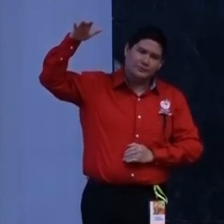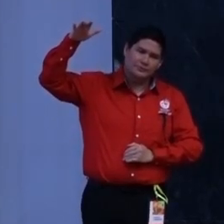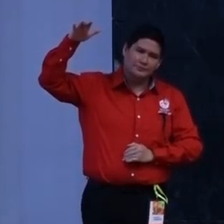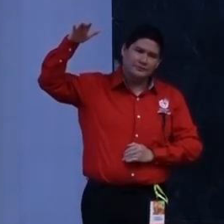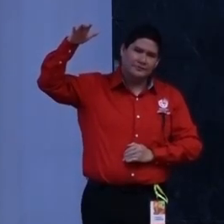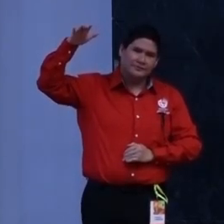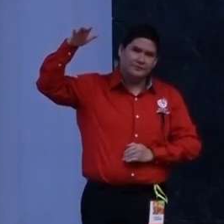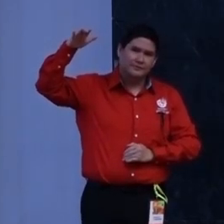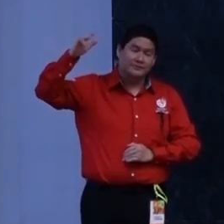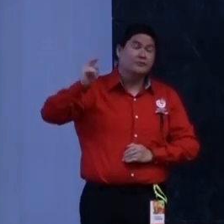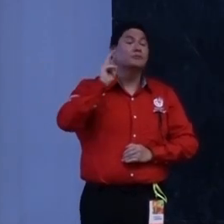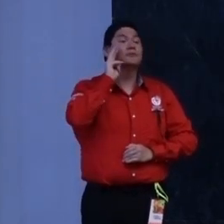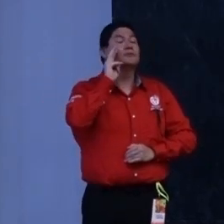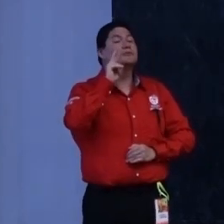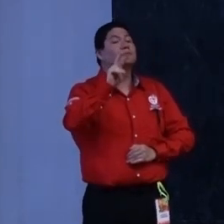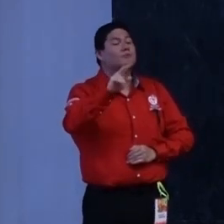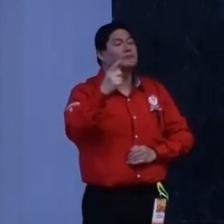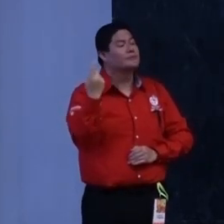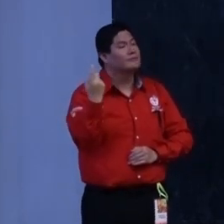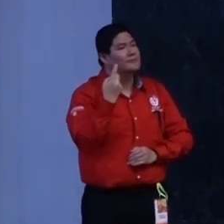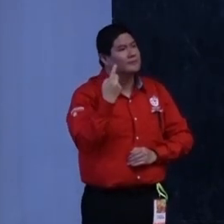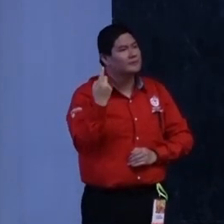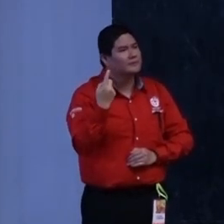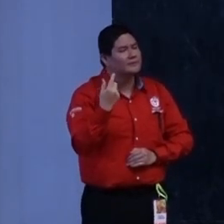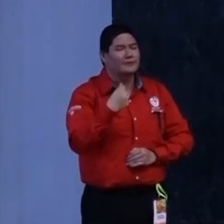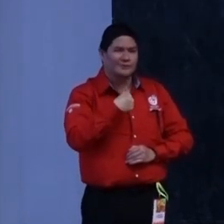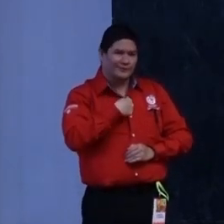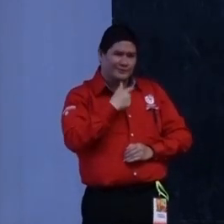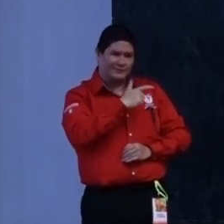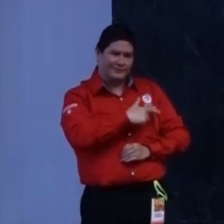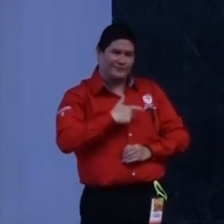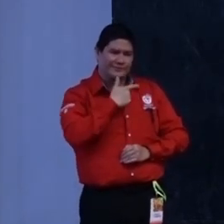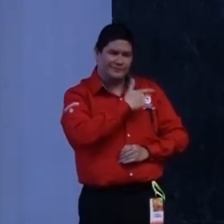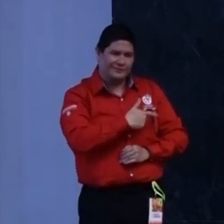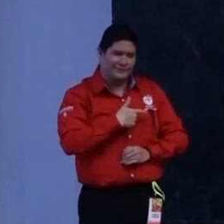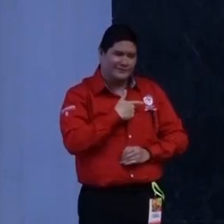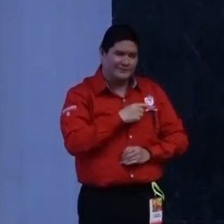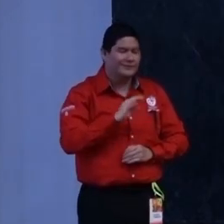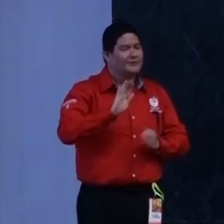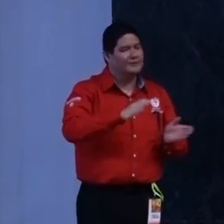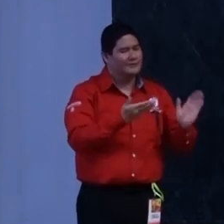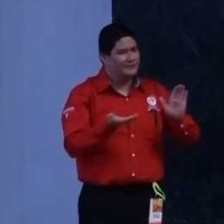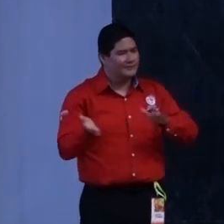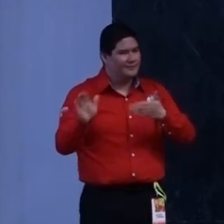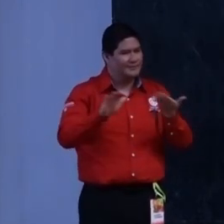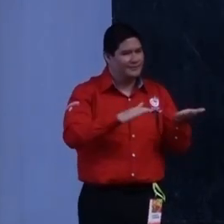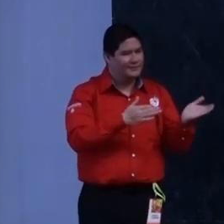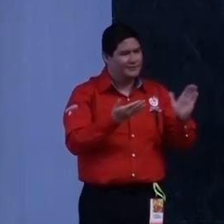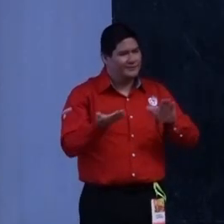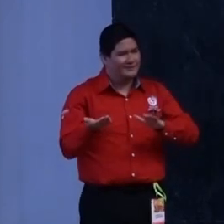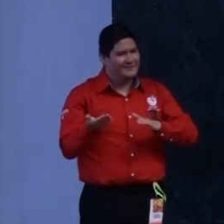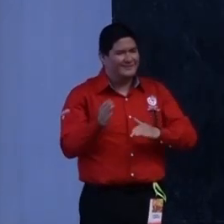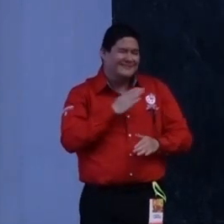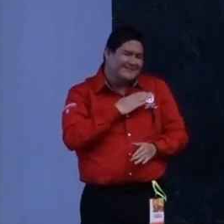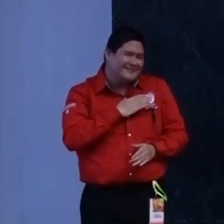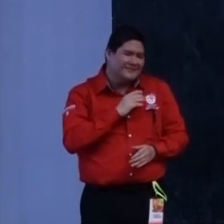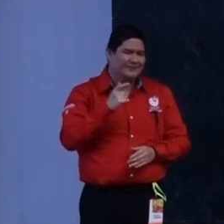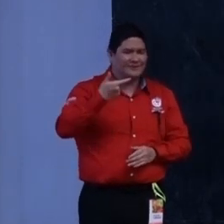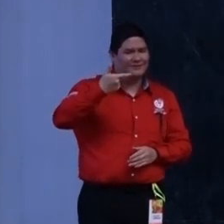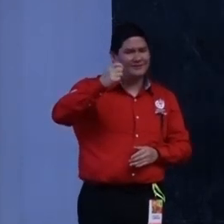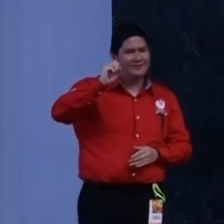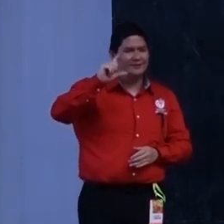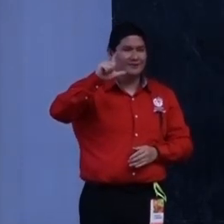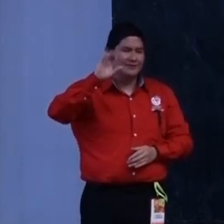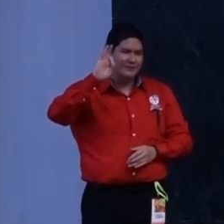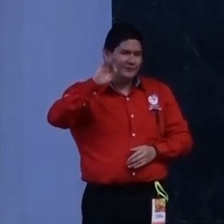fui viendo que a mí lo que me gustaba era la música. Bueno, también el golf,